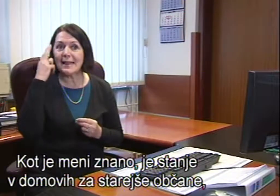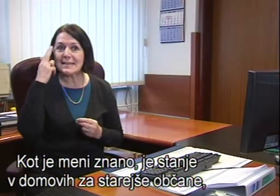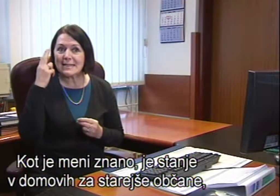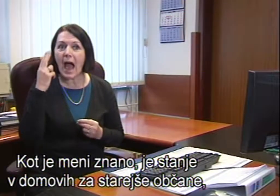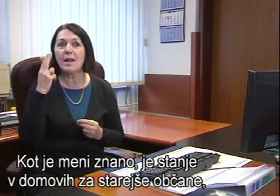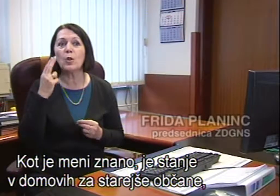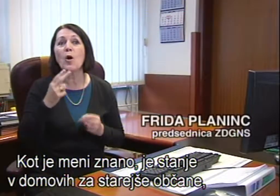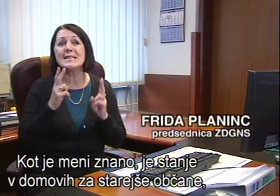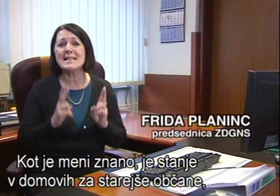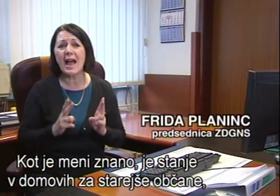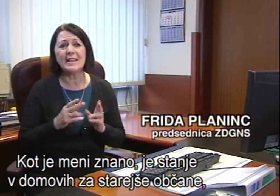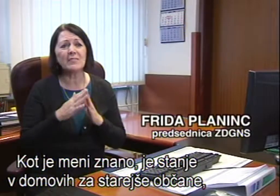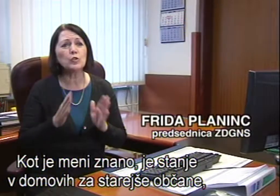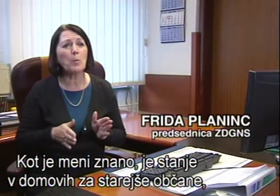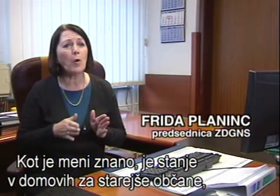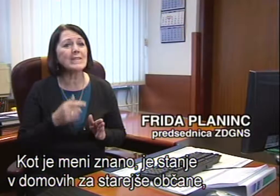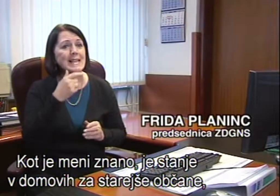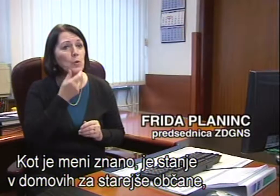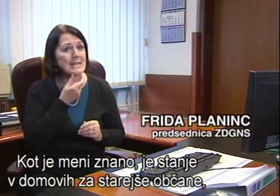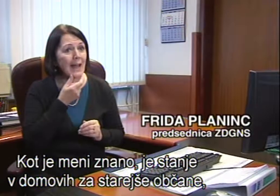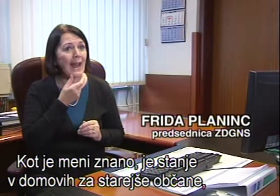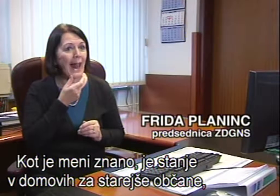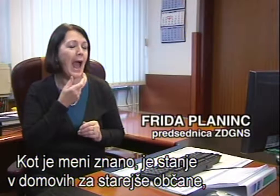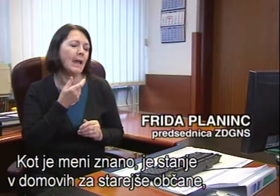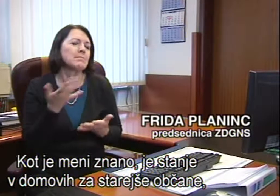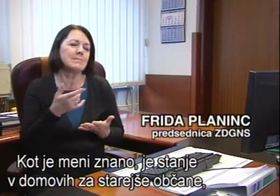Kot je meni znano, stanje v domovih za